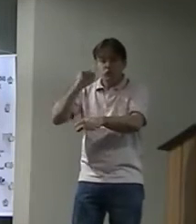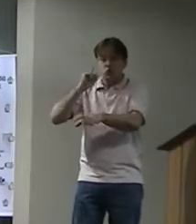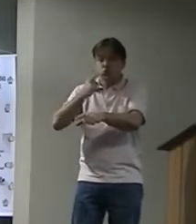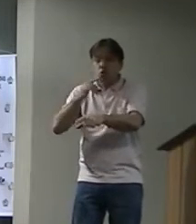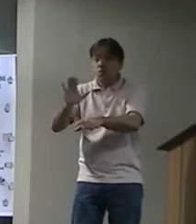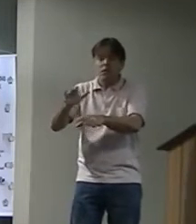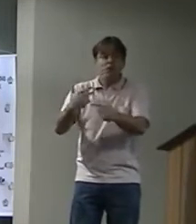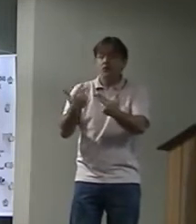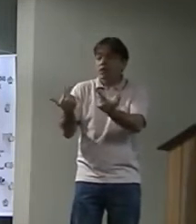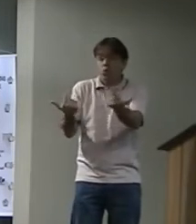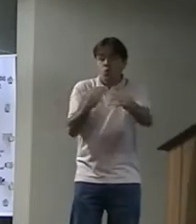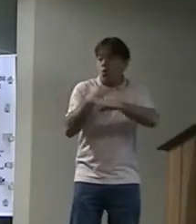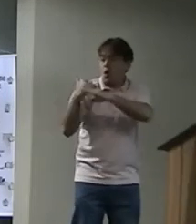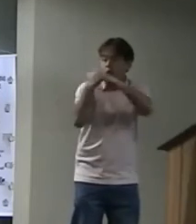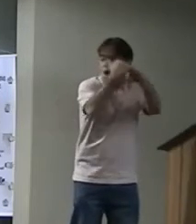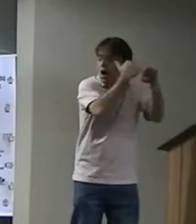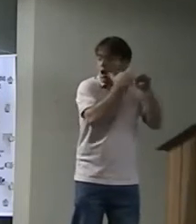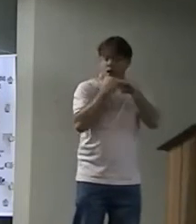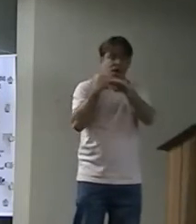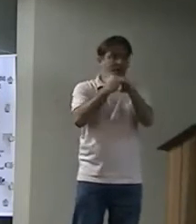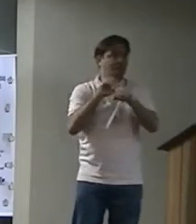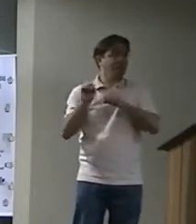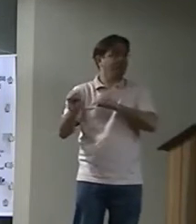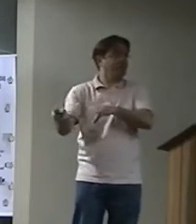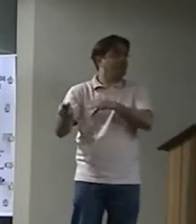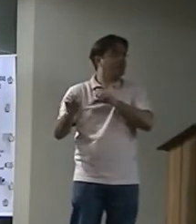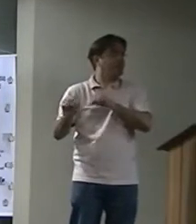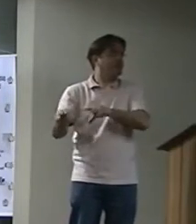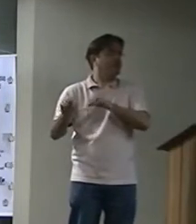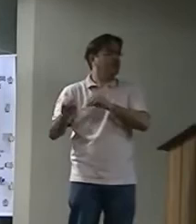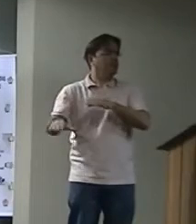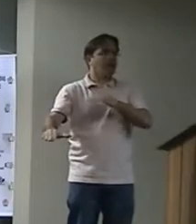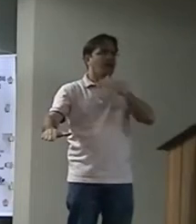com todas as demais pessoas.